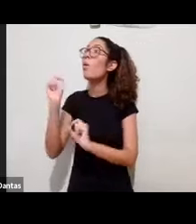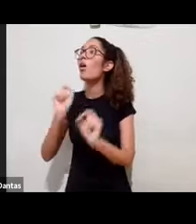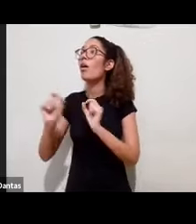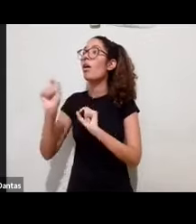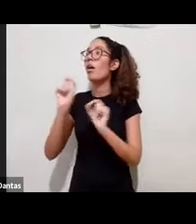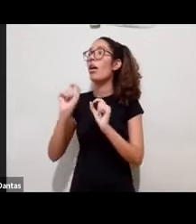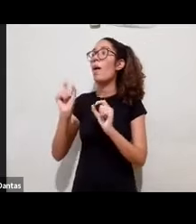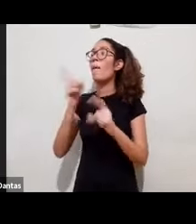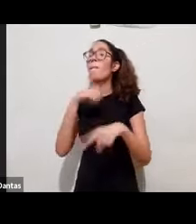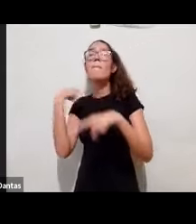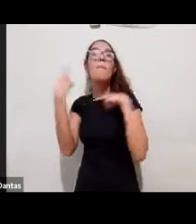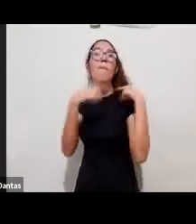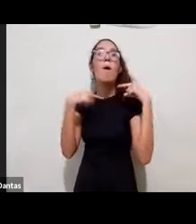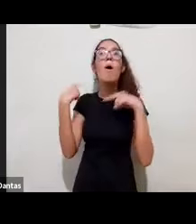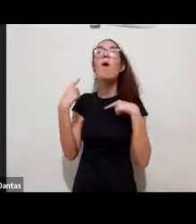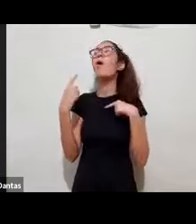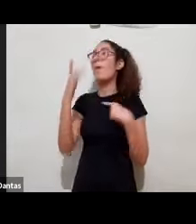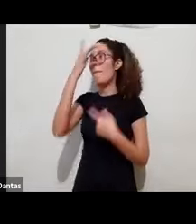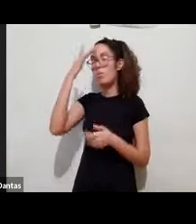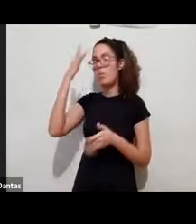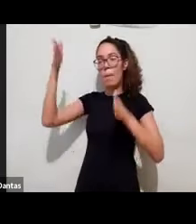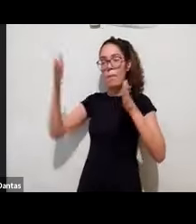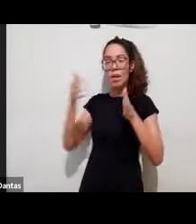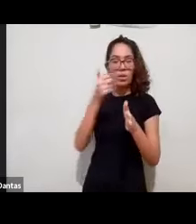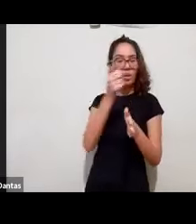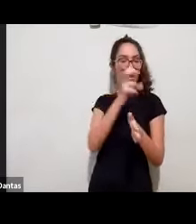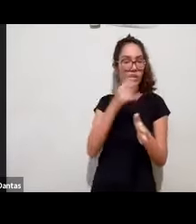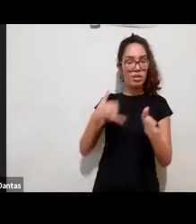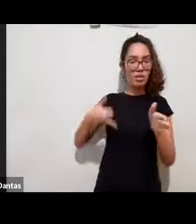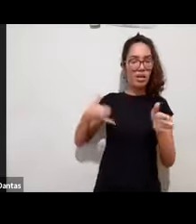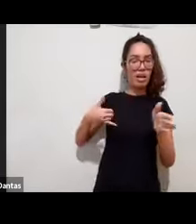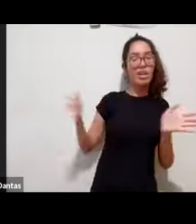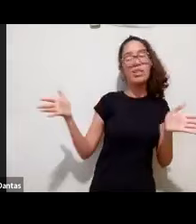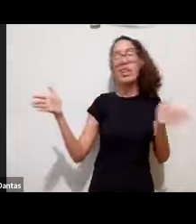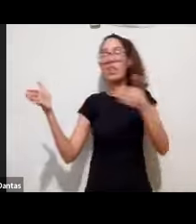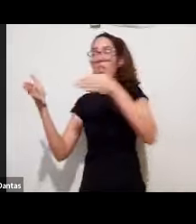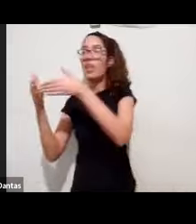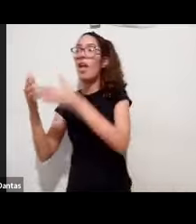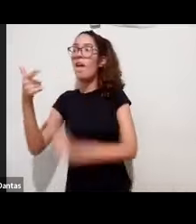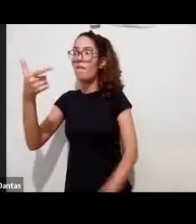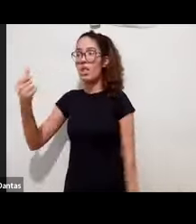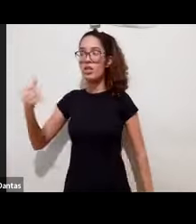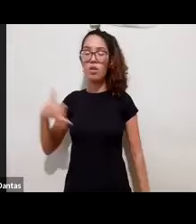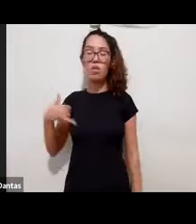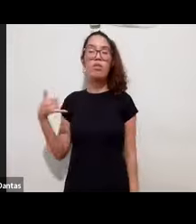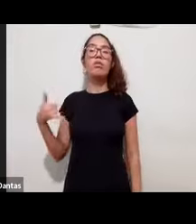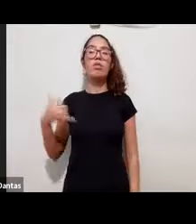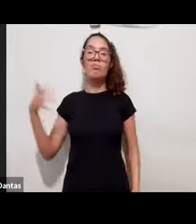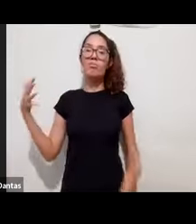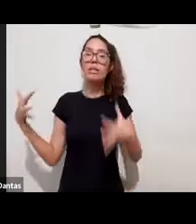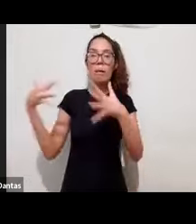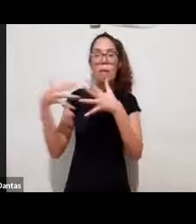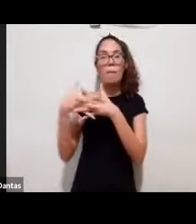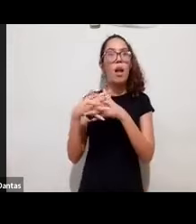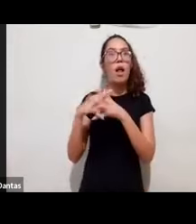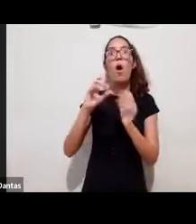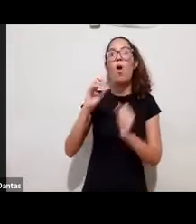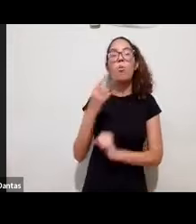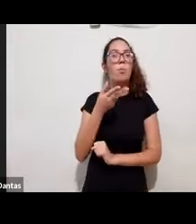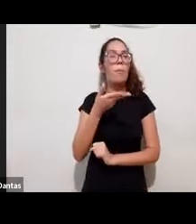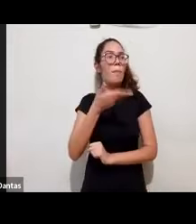39 anos no nosso país é a violência urbana, né? Quer seja de bala, né? A violência mais